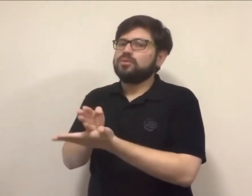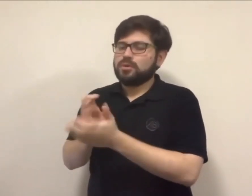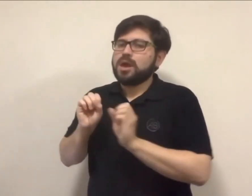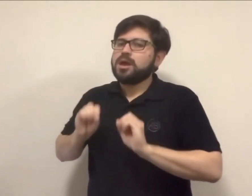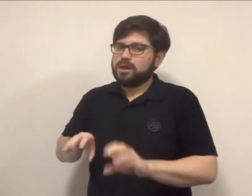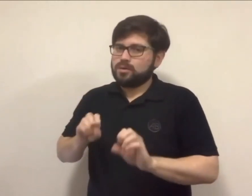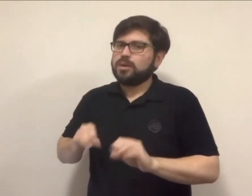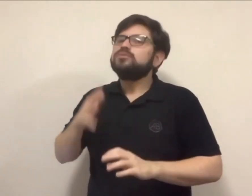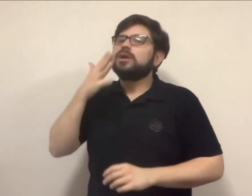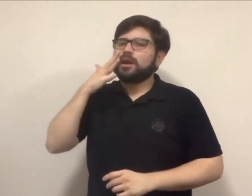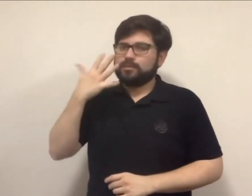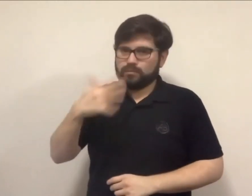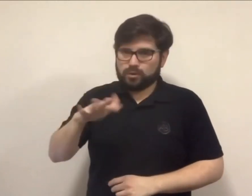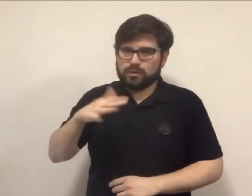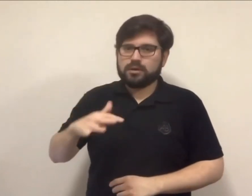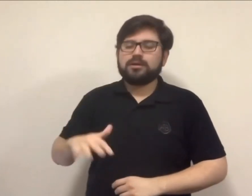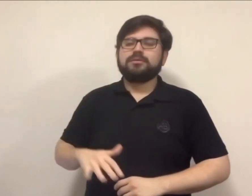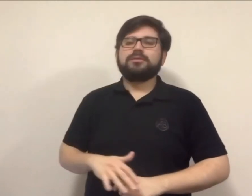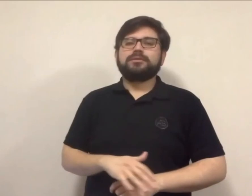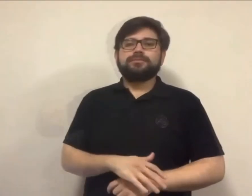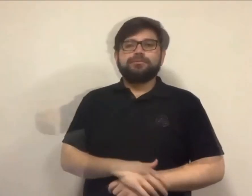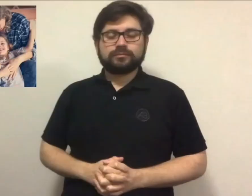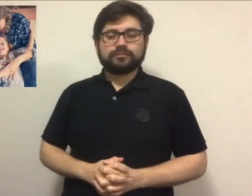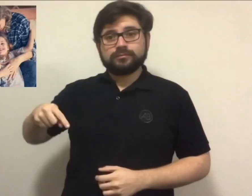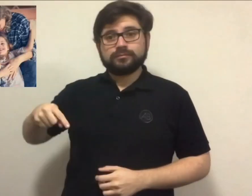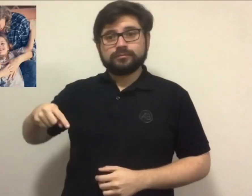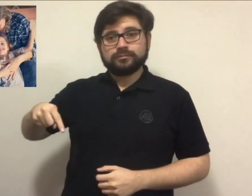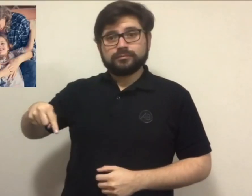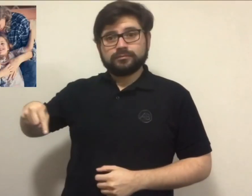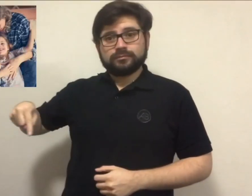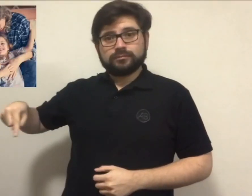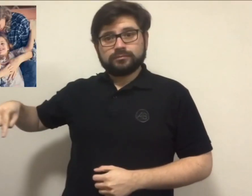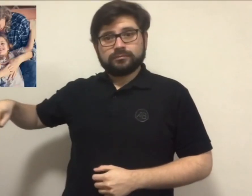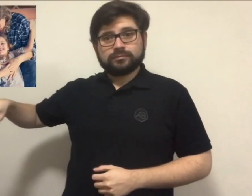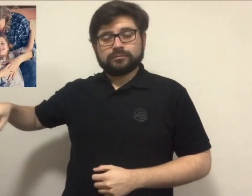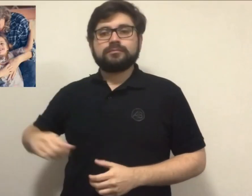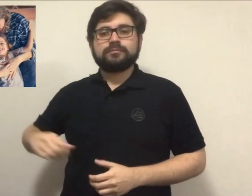que los niños dejen de estudiar por estar trabajando.